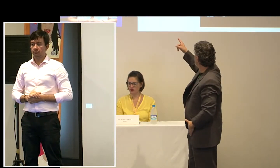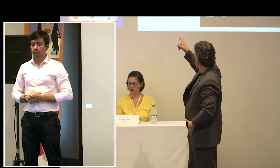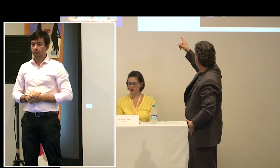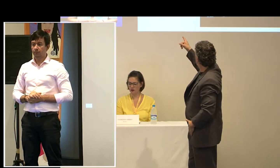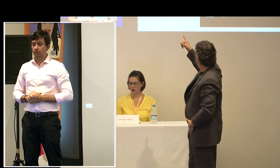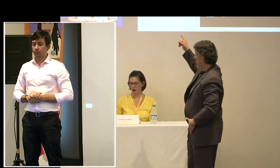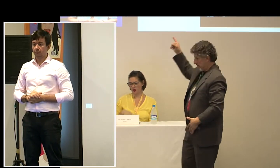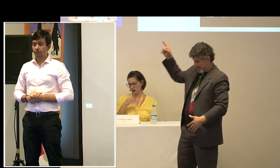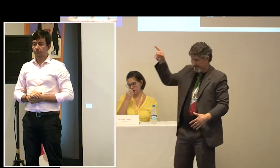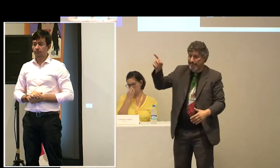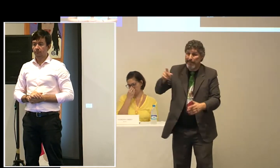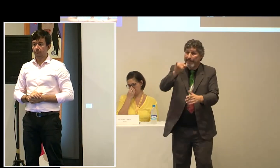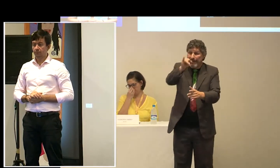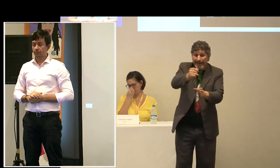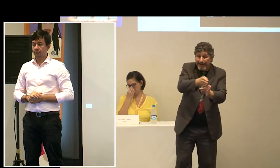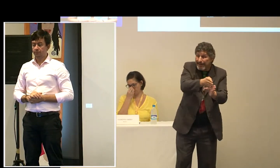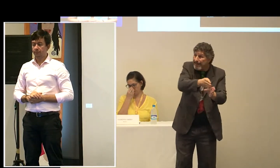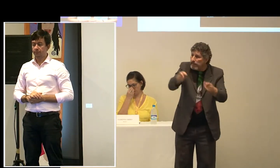numa crescente.